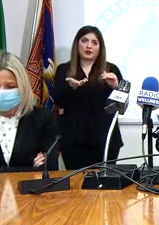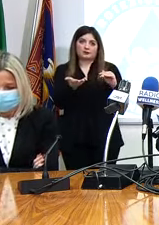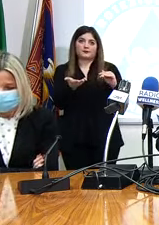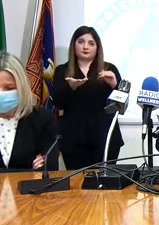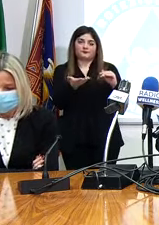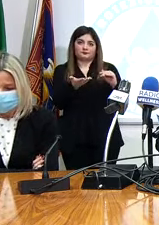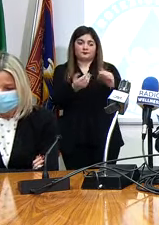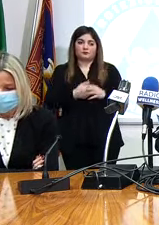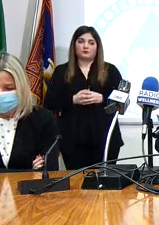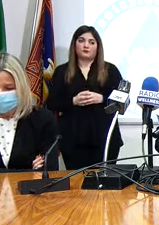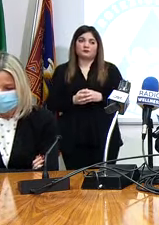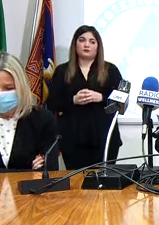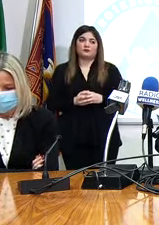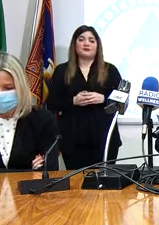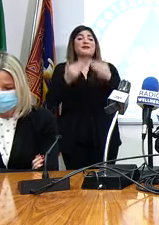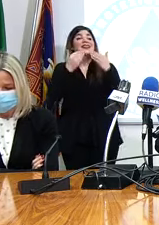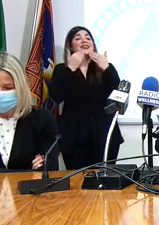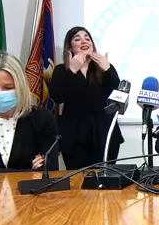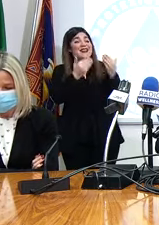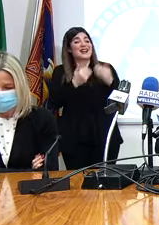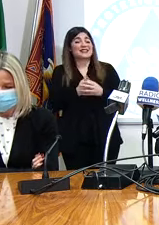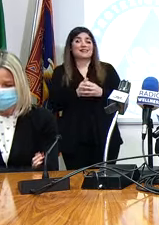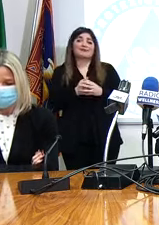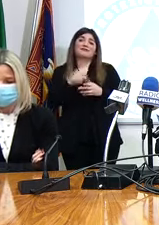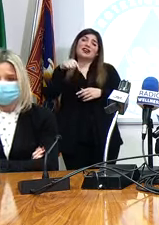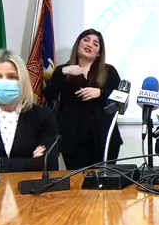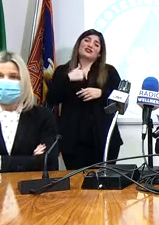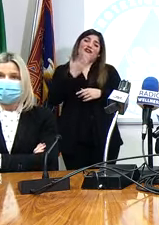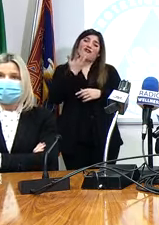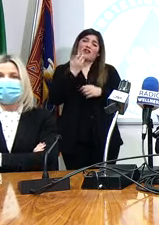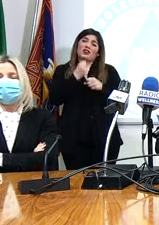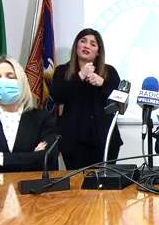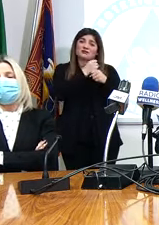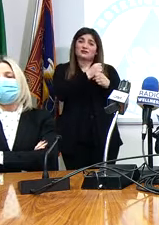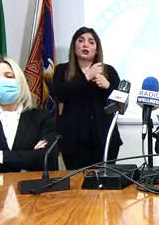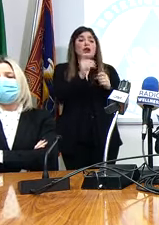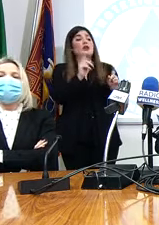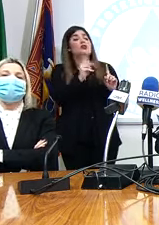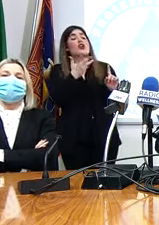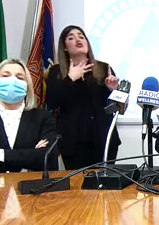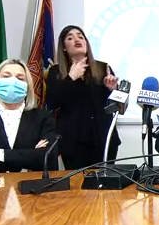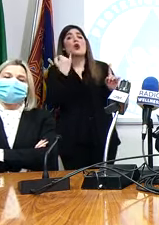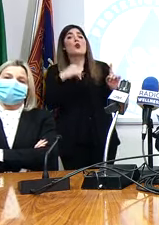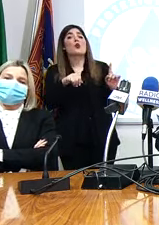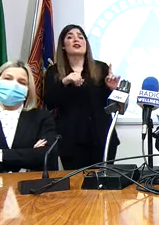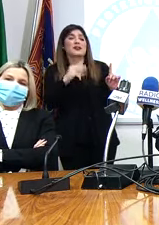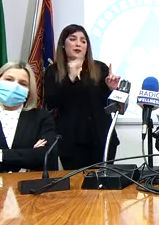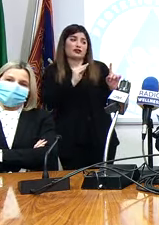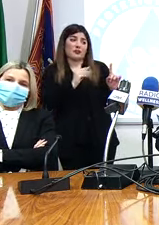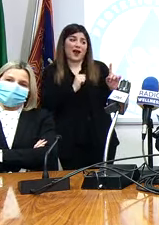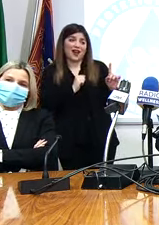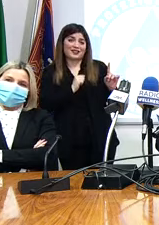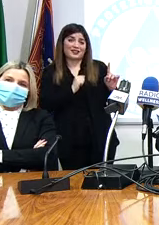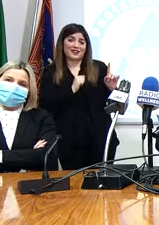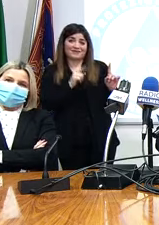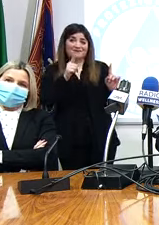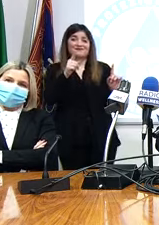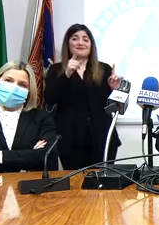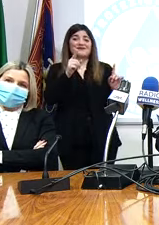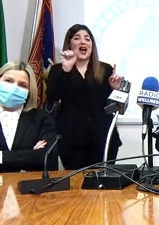primi. Grazie Michela. Okay, grazie. Io passerei la parola al professor. No, c'è l'ultima domanda di Milva Andrioli. Ah, scusami. Buongiorno, poi passiamo